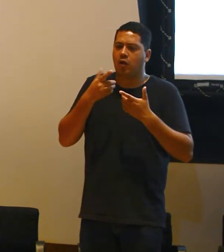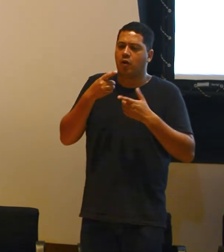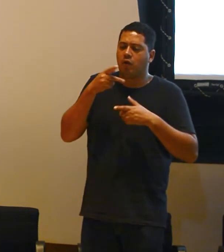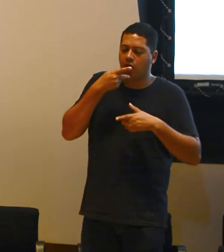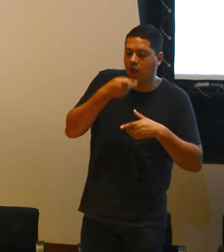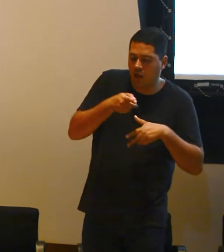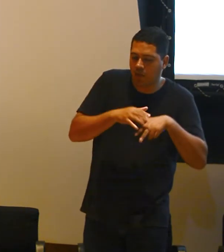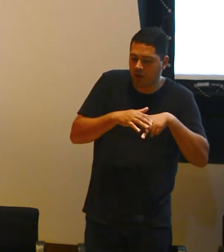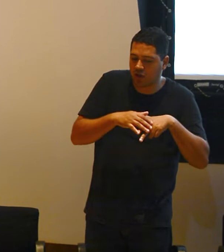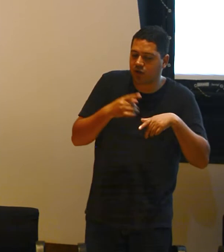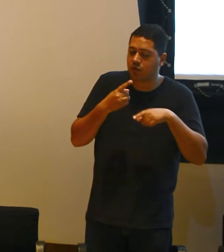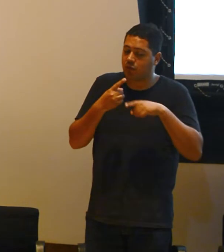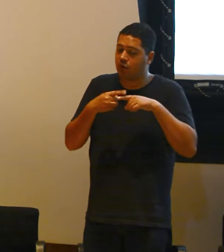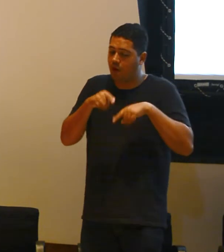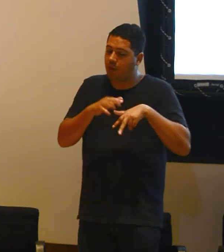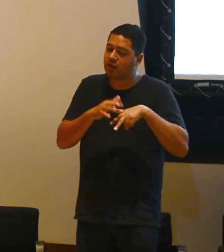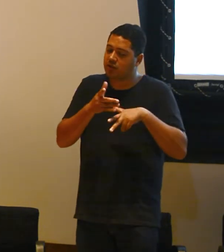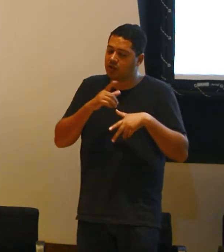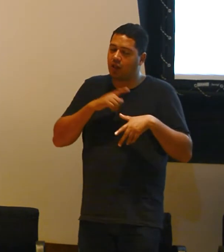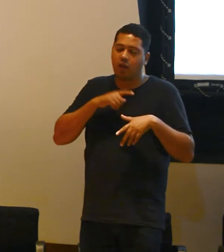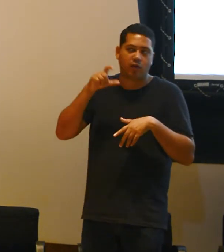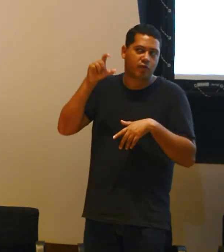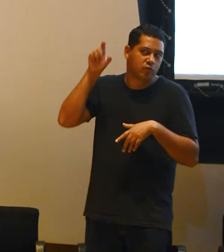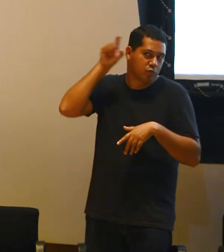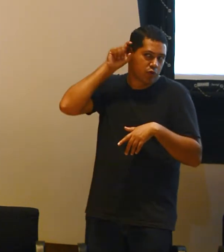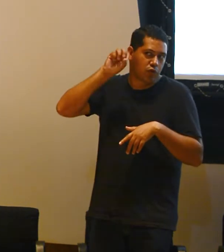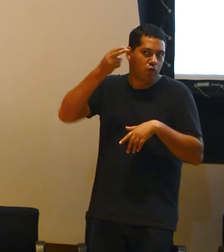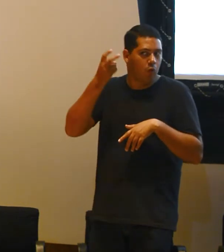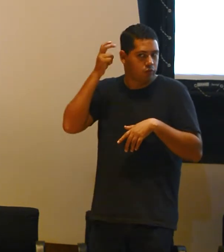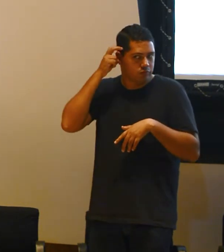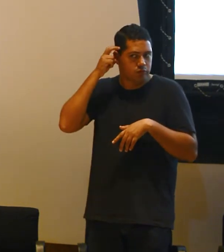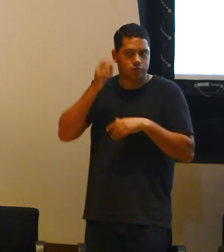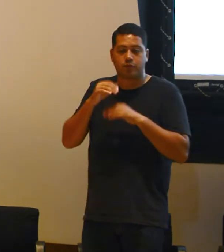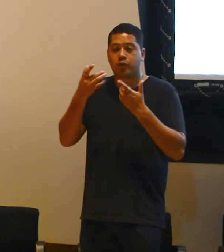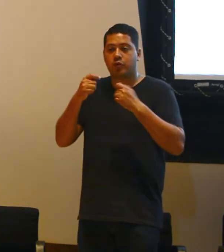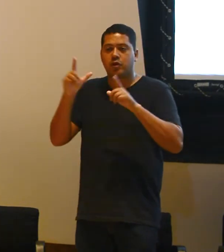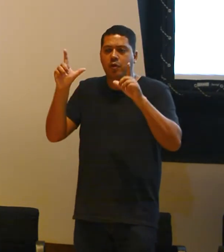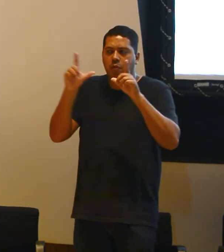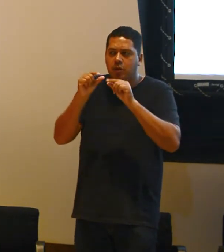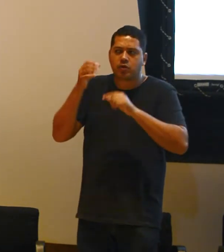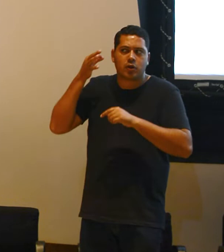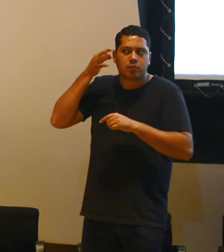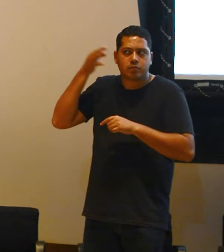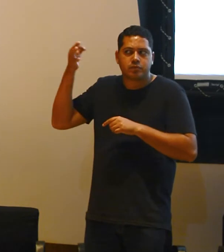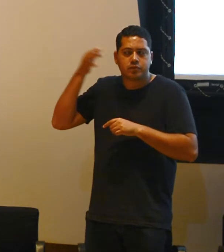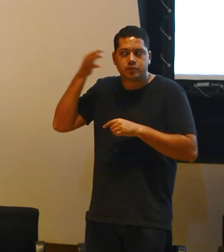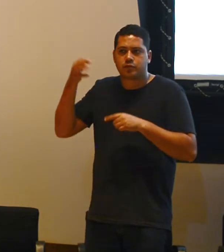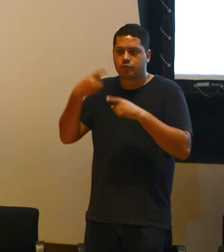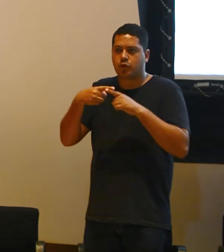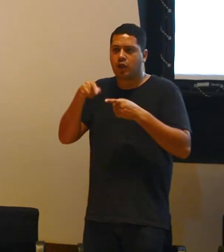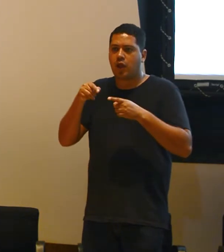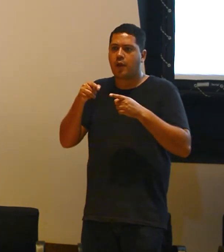está tendo acesso com o dispositivo auditivo. Então, minimizar esses ruídos para fazer com que na terapia essas condições